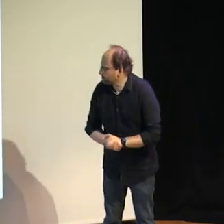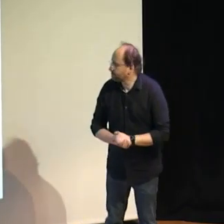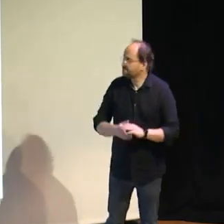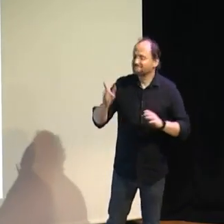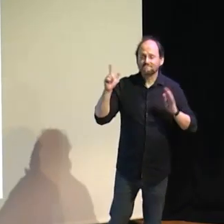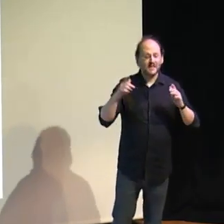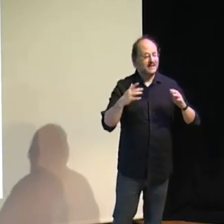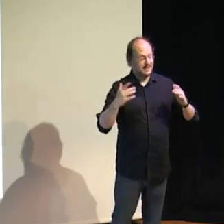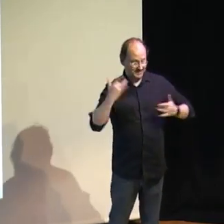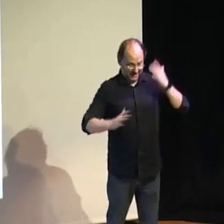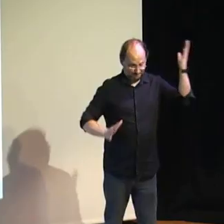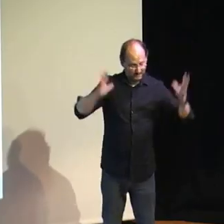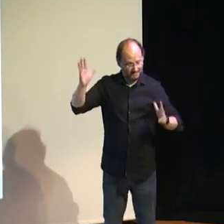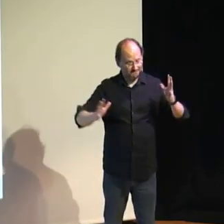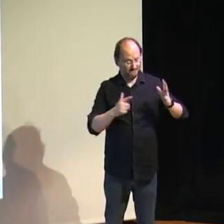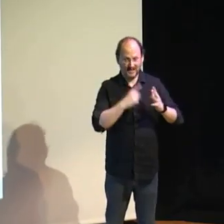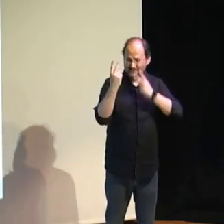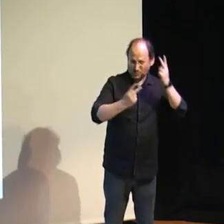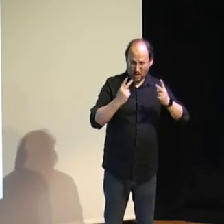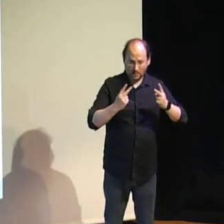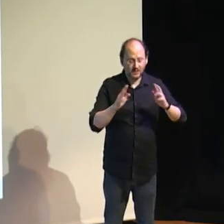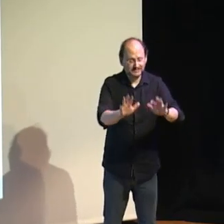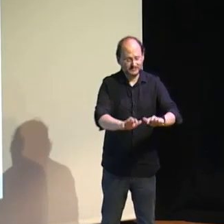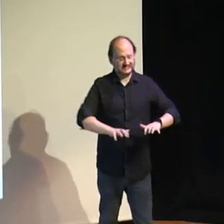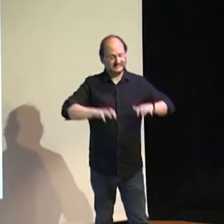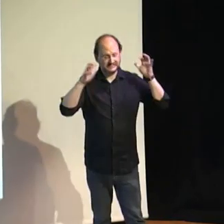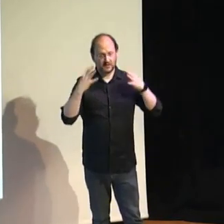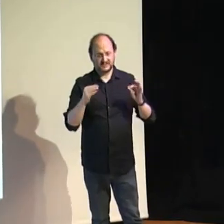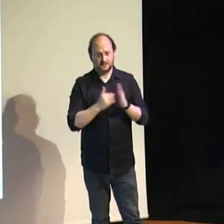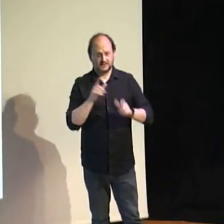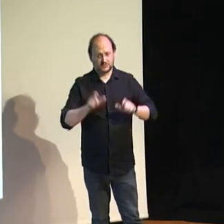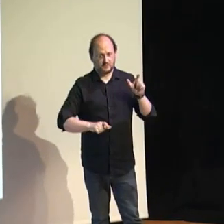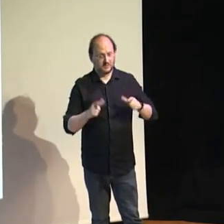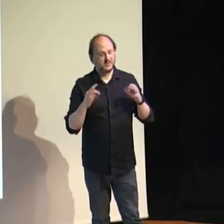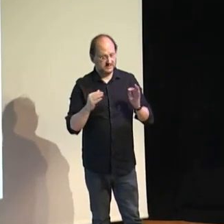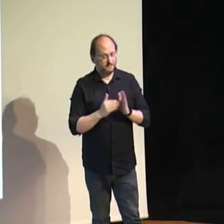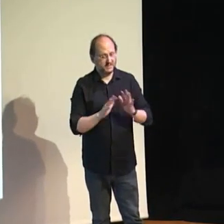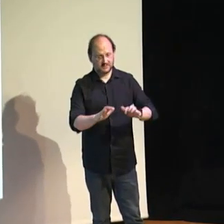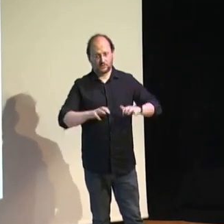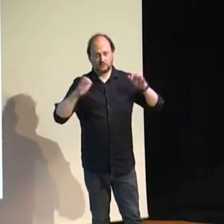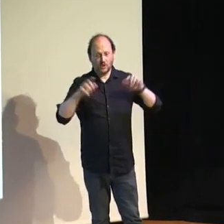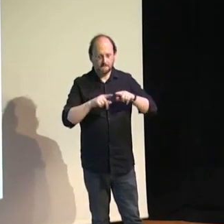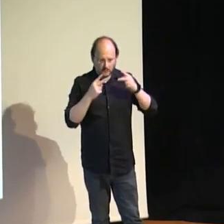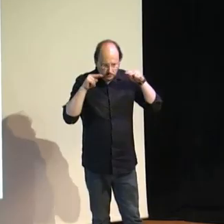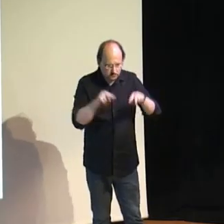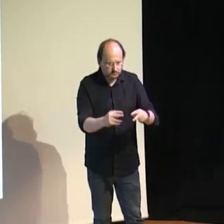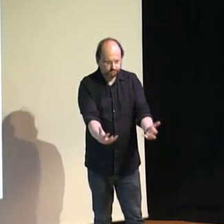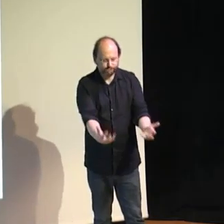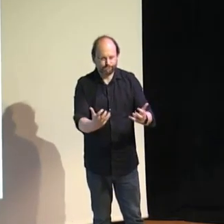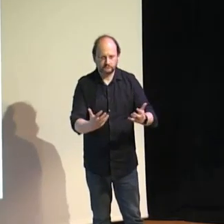mêmes goûts à l'époque. Et on avait donc des performances très gestuelles. Il pouvait y avoir 10 000